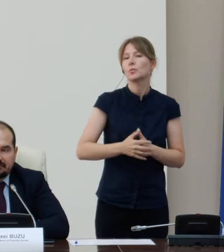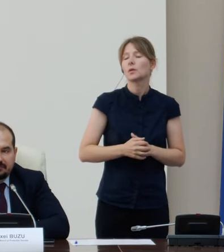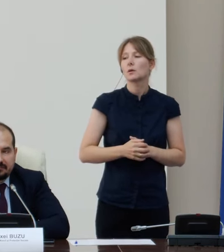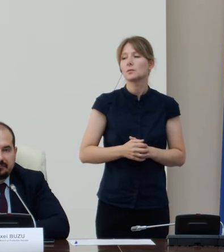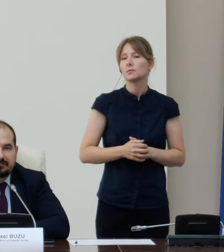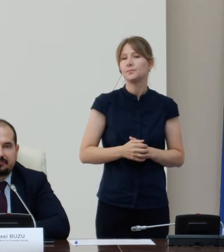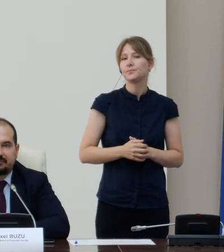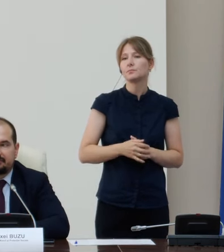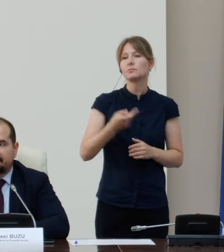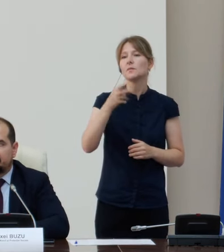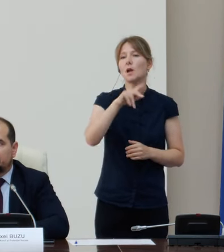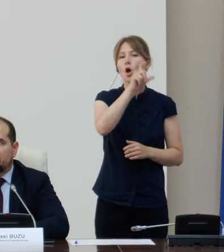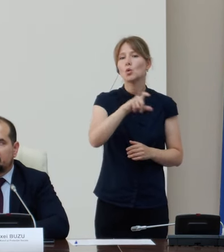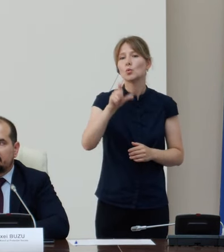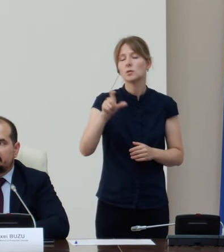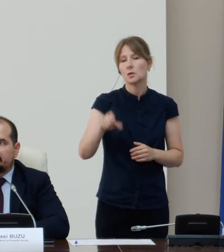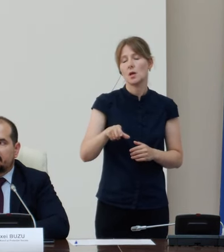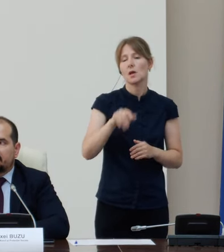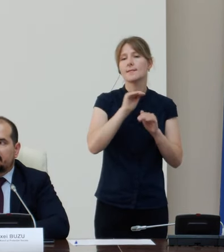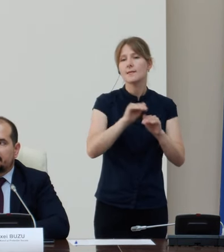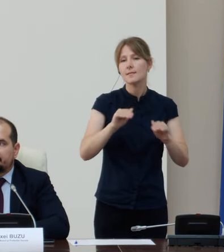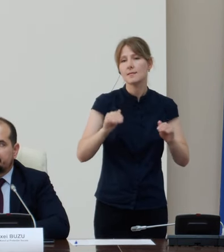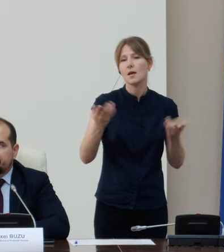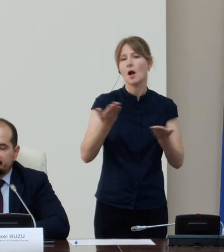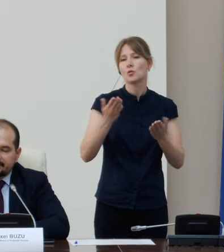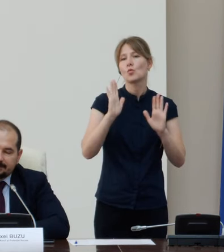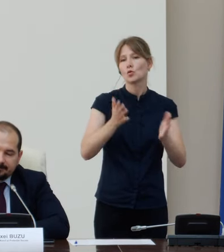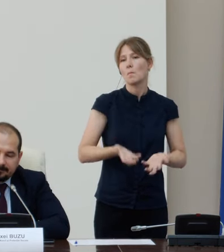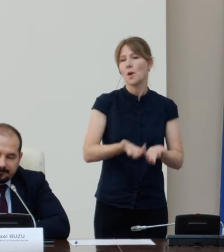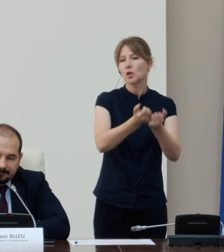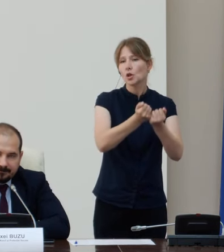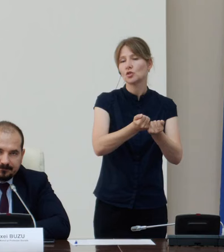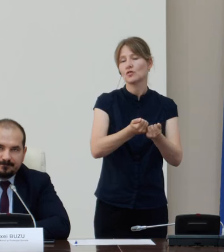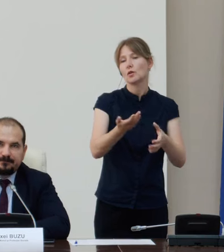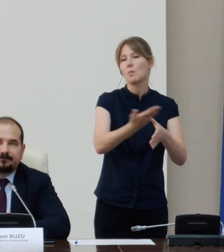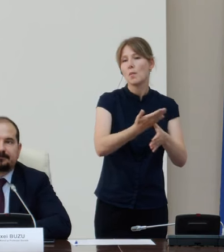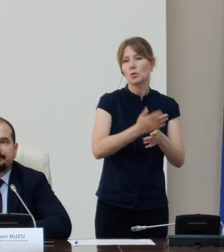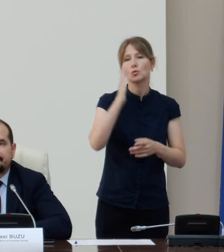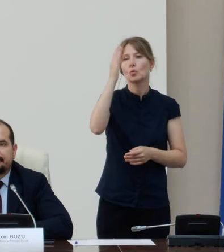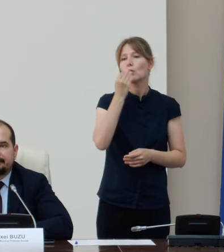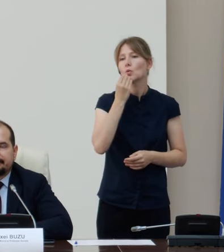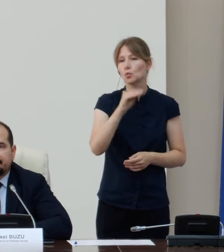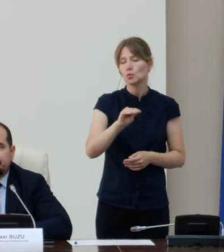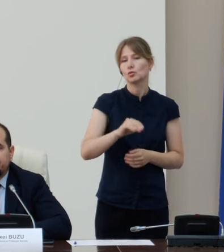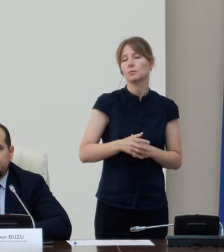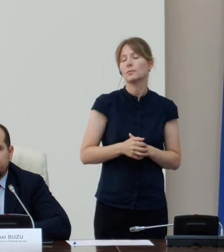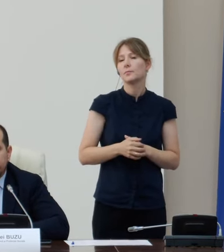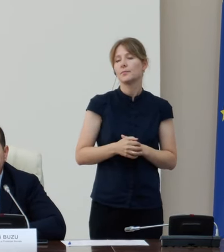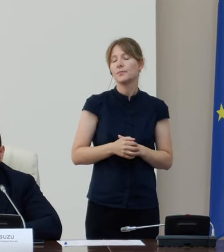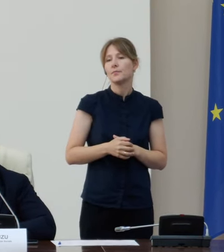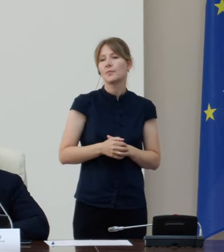viețile beneficiarilor și viitorul copiilor care va fi mai bun, mai sigur.